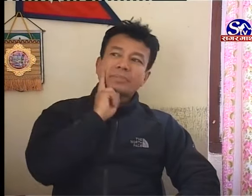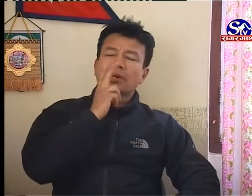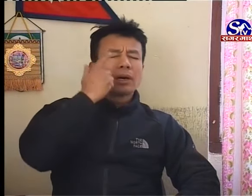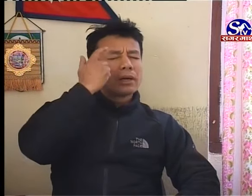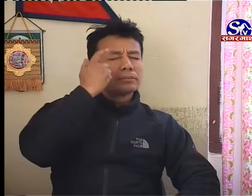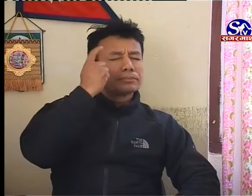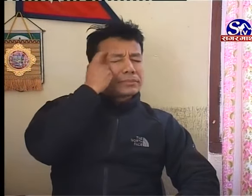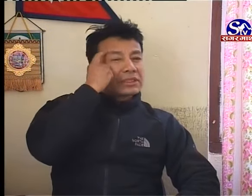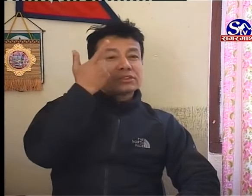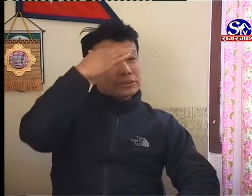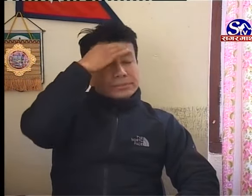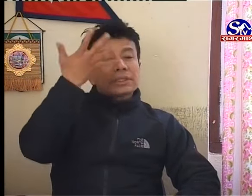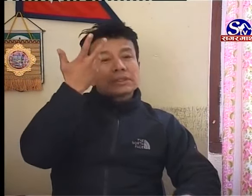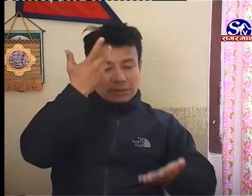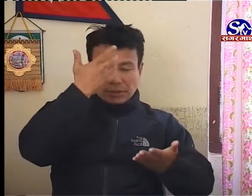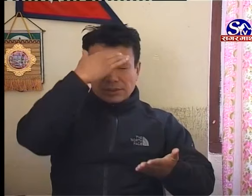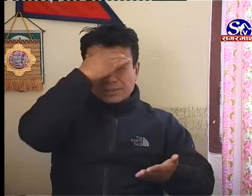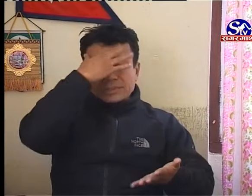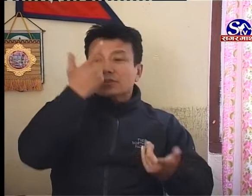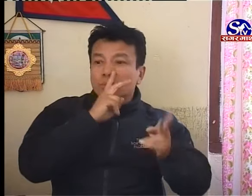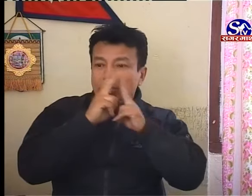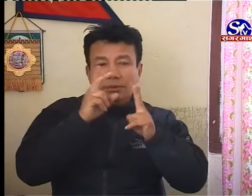बहिराहरू सबैको आशा के छ, विचार समस्या के छ भन्दाखेरि